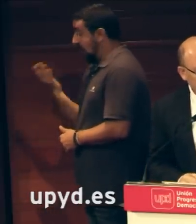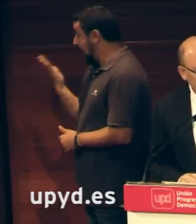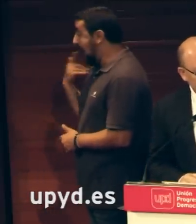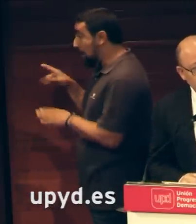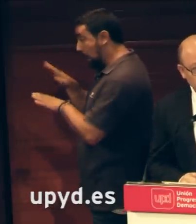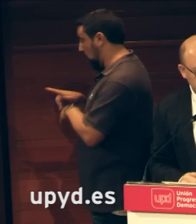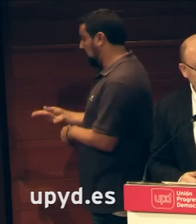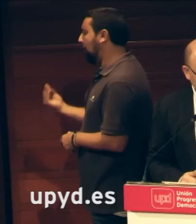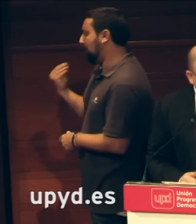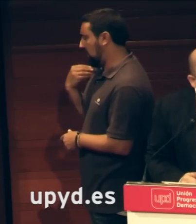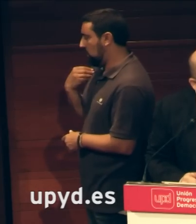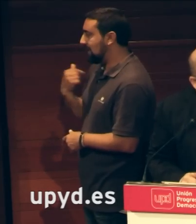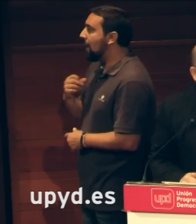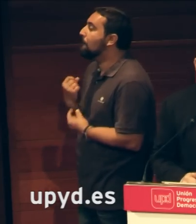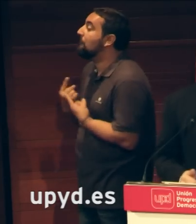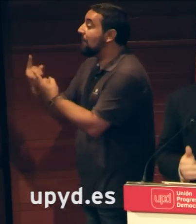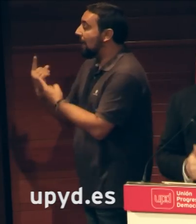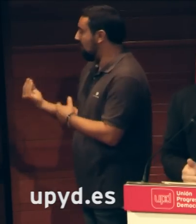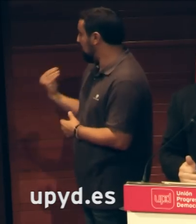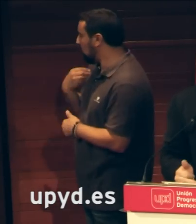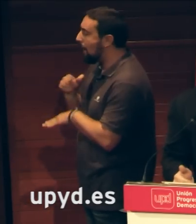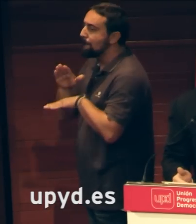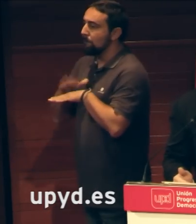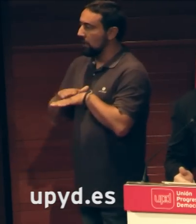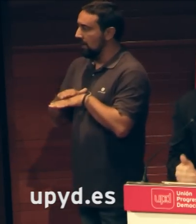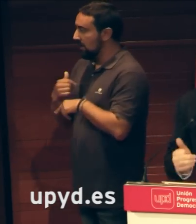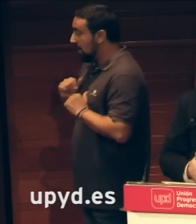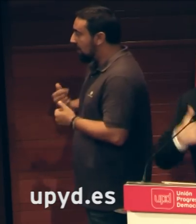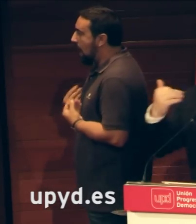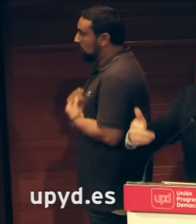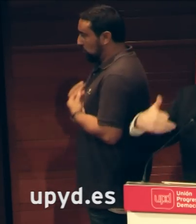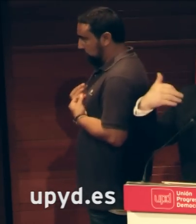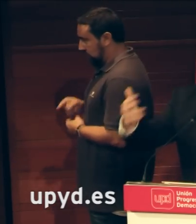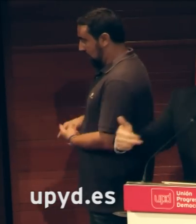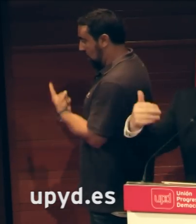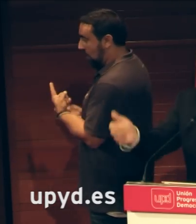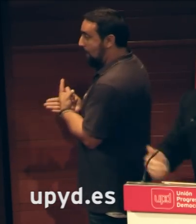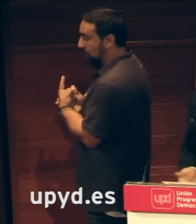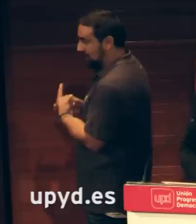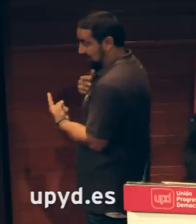me preguntó el primer por qué. Yo ya estoy asustado porque sé que esto va a empezar y